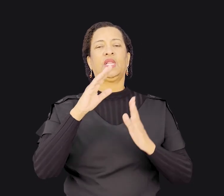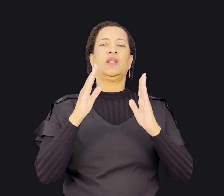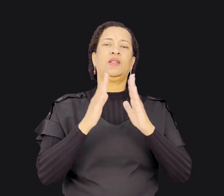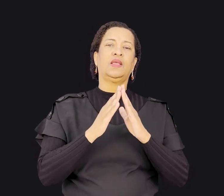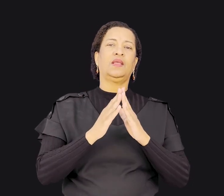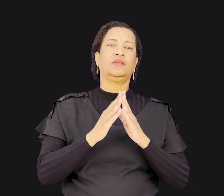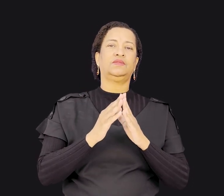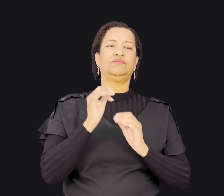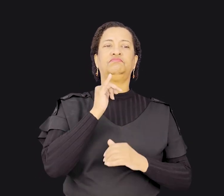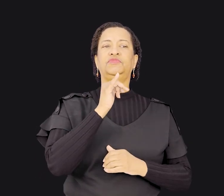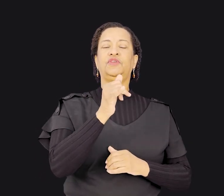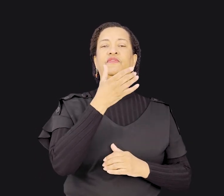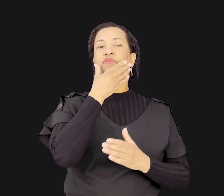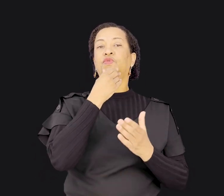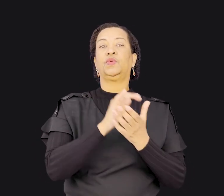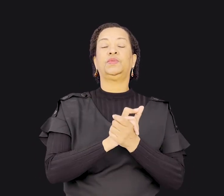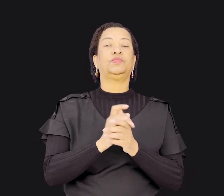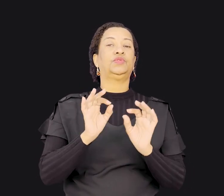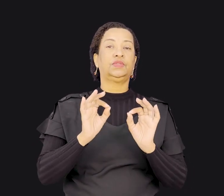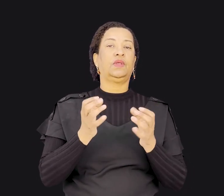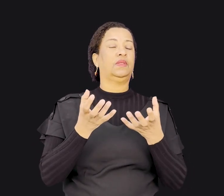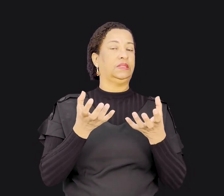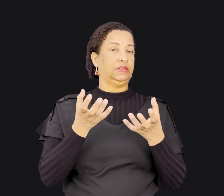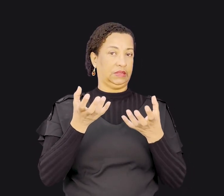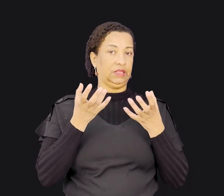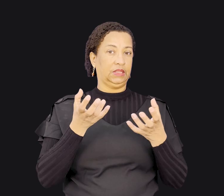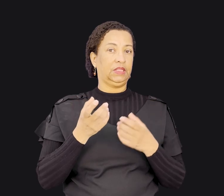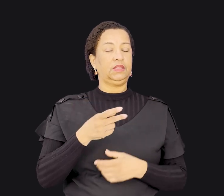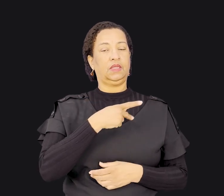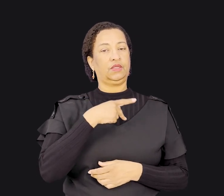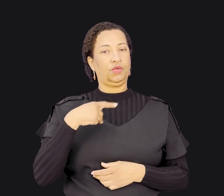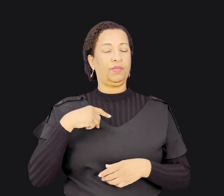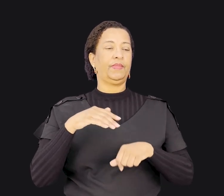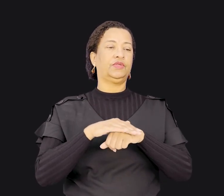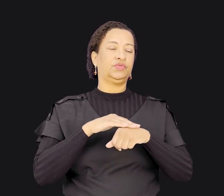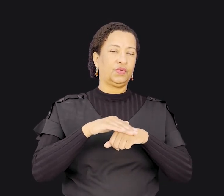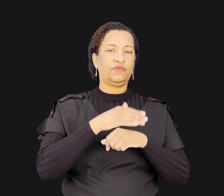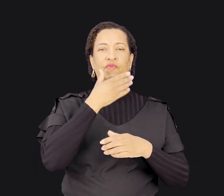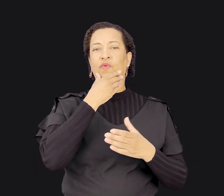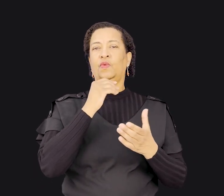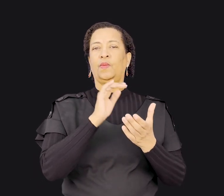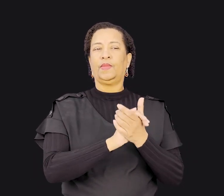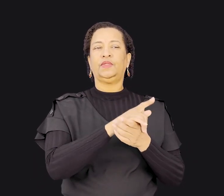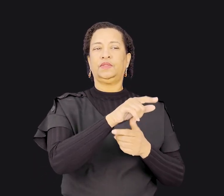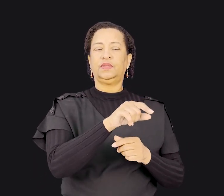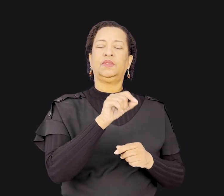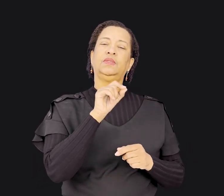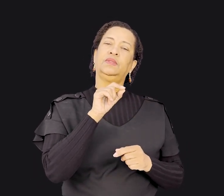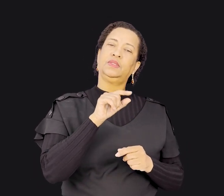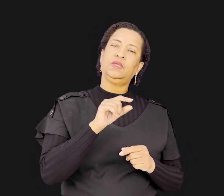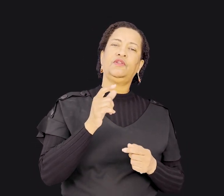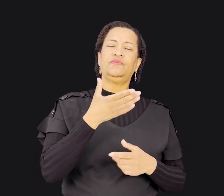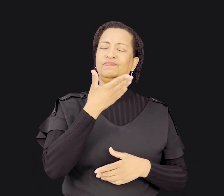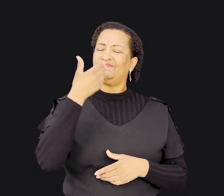não avisou o marido. Ela queria que o pastor conversasse com o marido dela para que ele fosse um marido